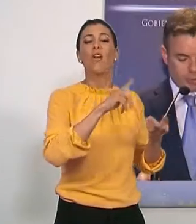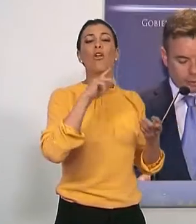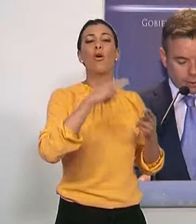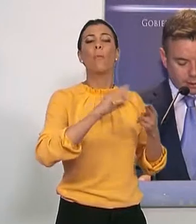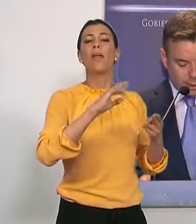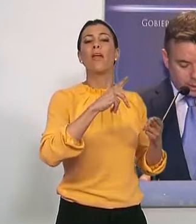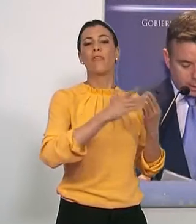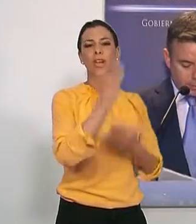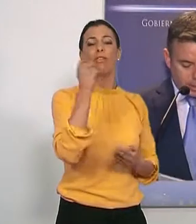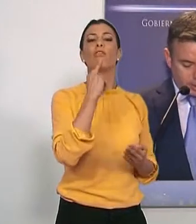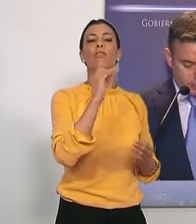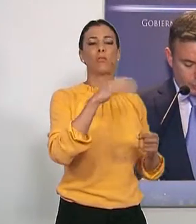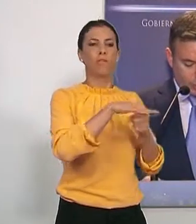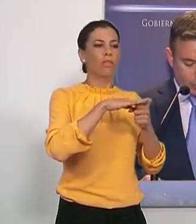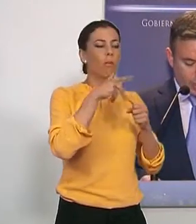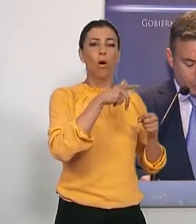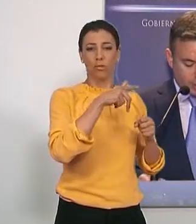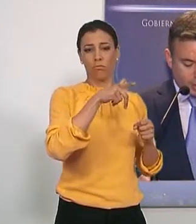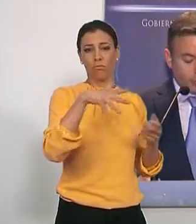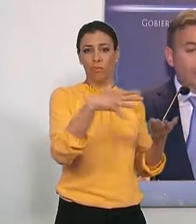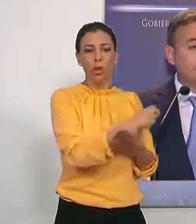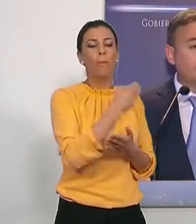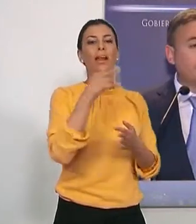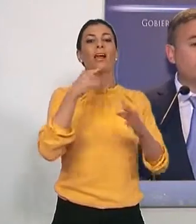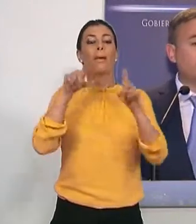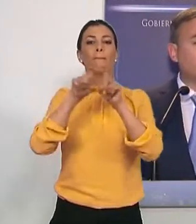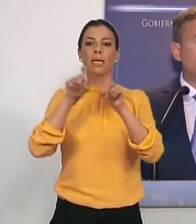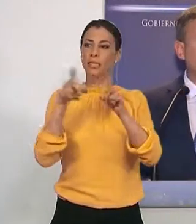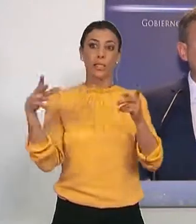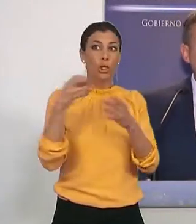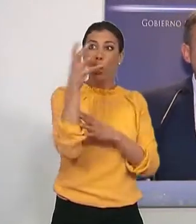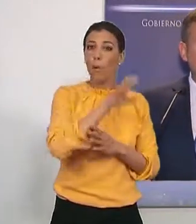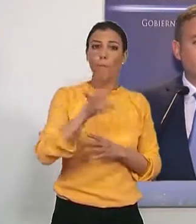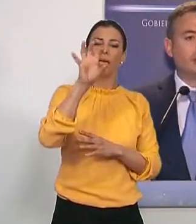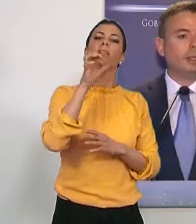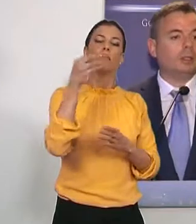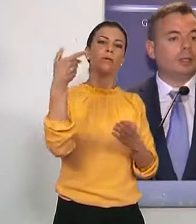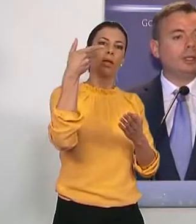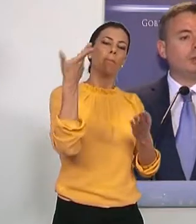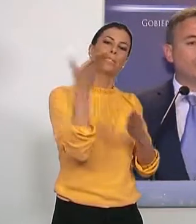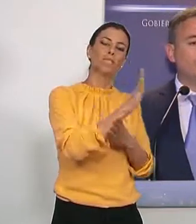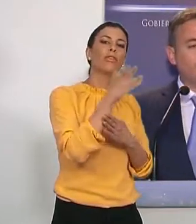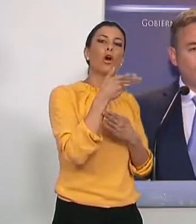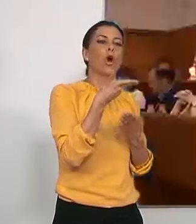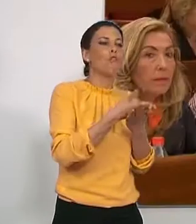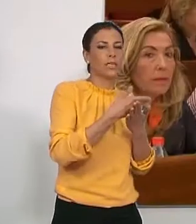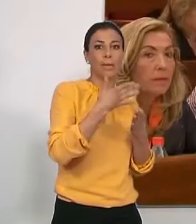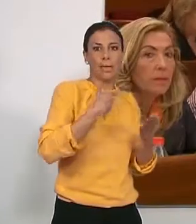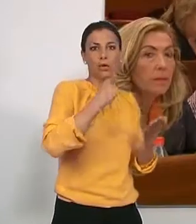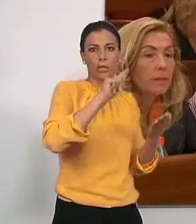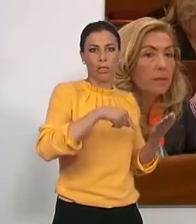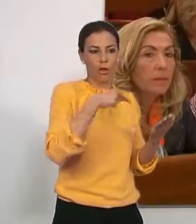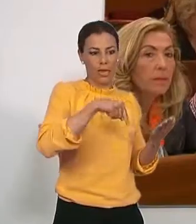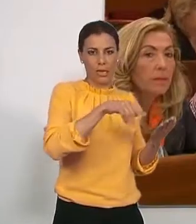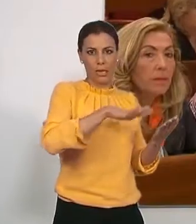federación española de municipios y provincias lo que posibilitará que empresas ante todo el país presenten ofertas a los servicios que